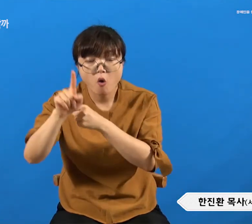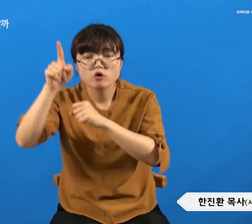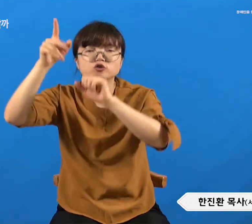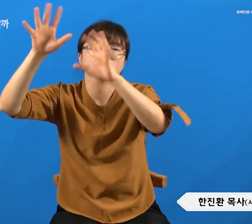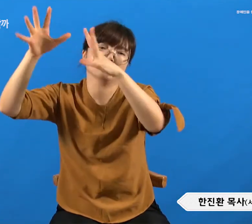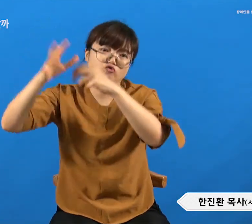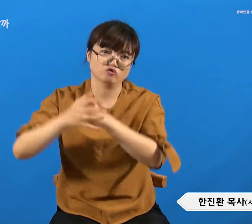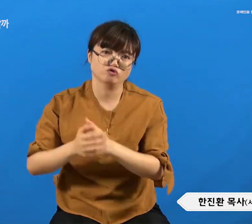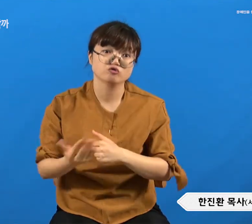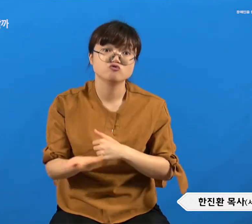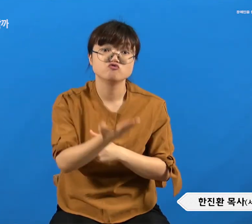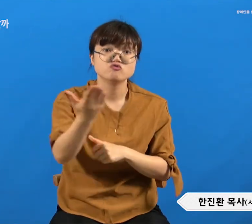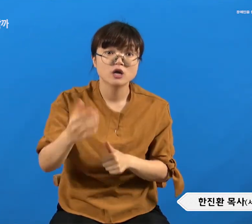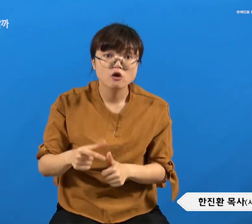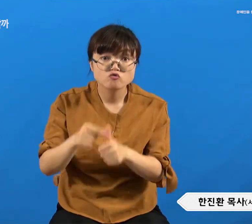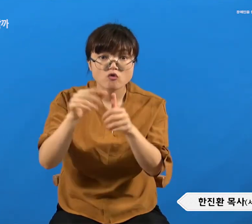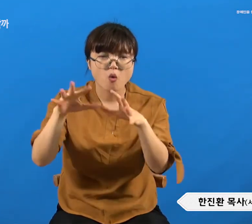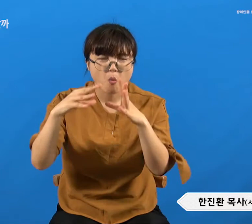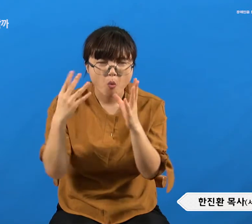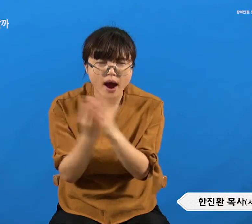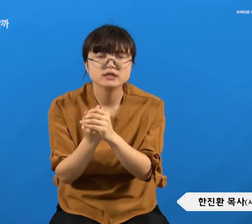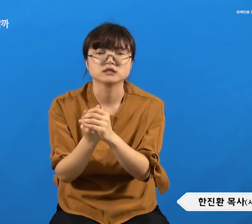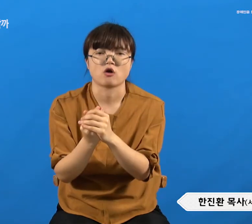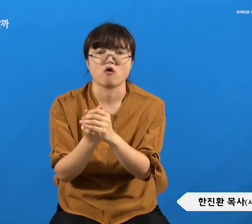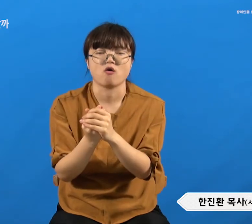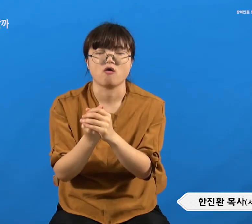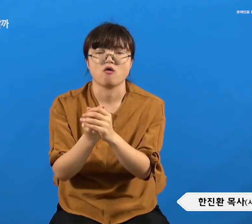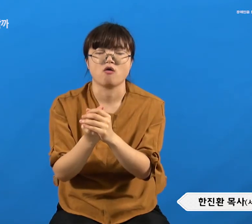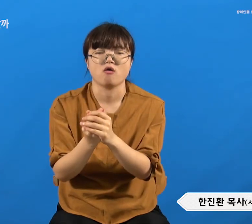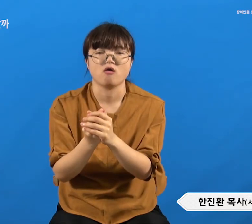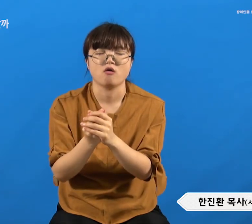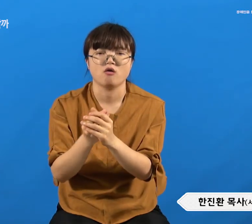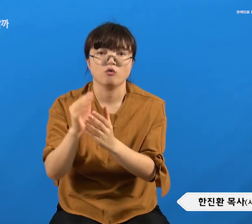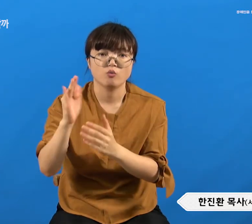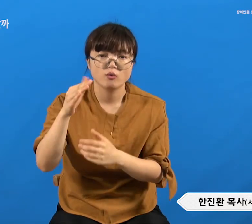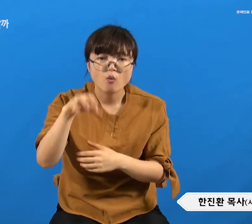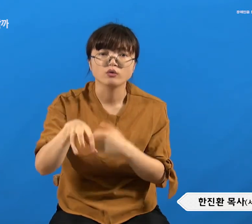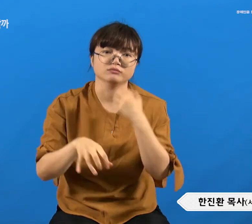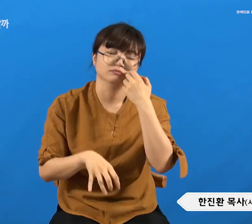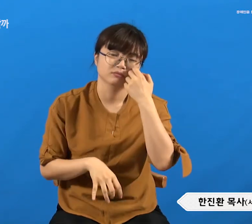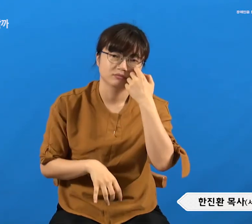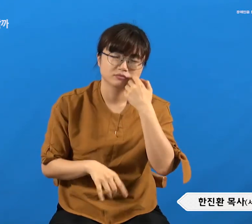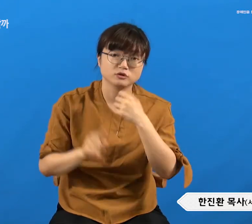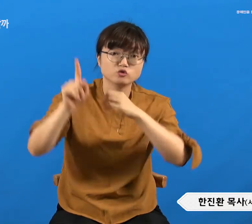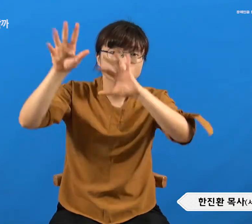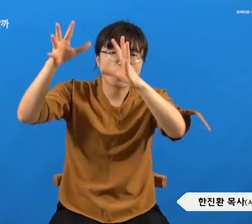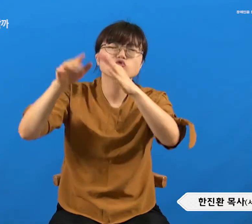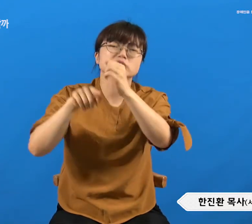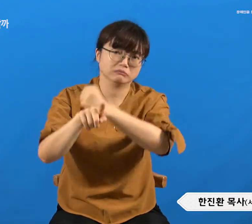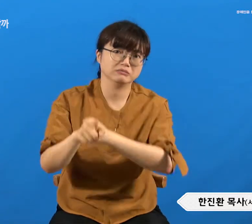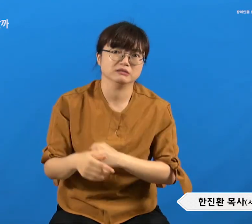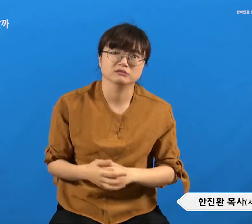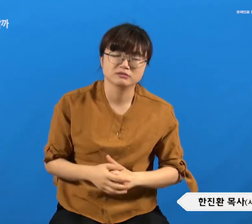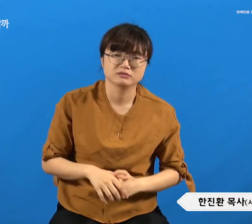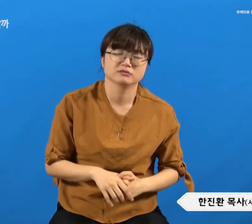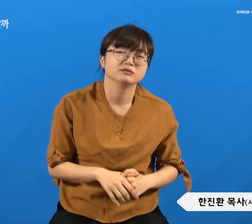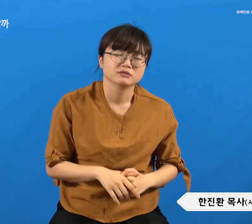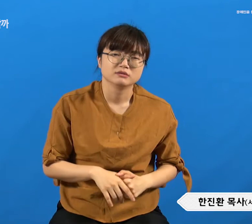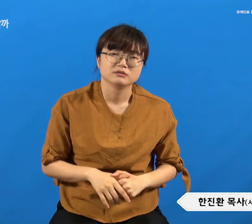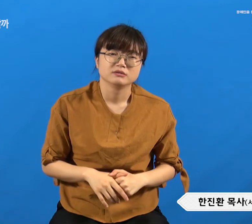의미합니다. 우리의 구원이 완성되는 곳, 하나님의 통치가 완성되는 곳, 천국을 의미합니다.